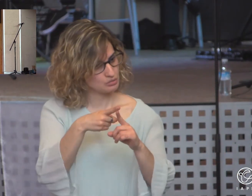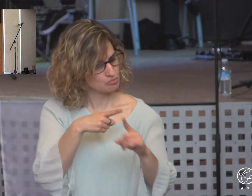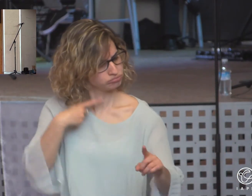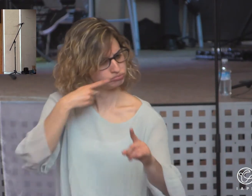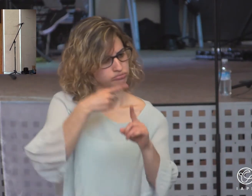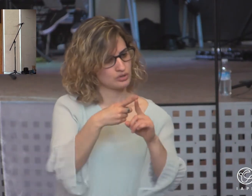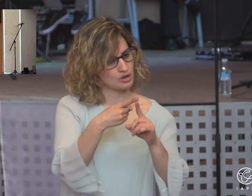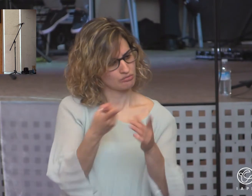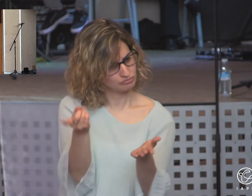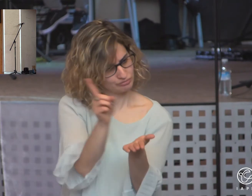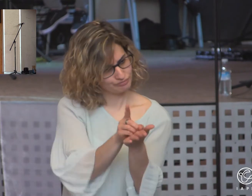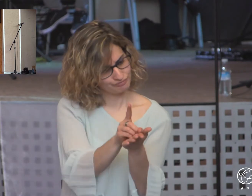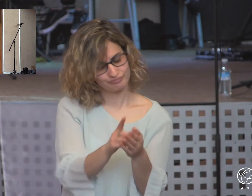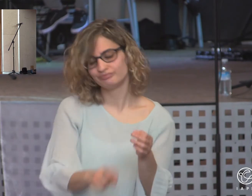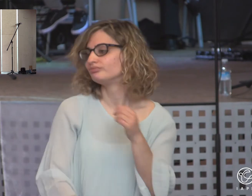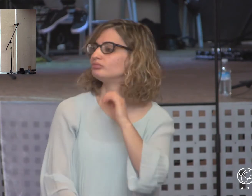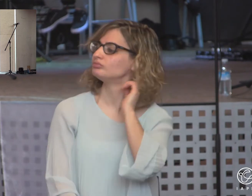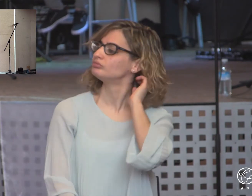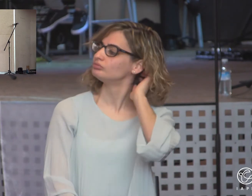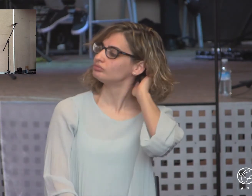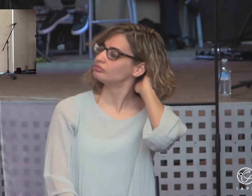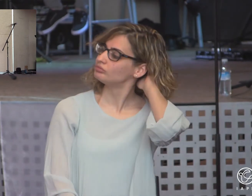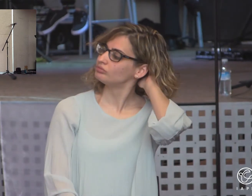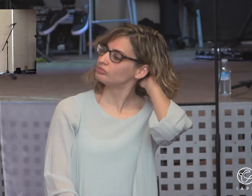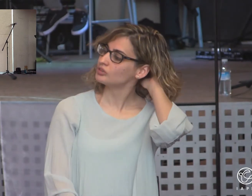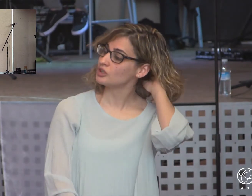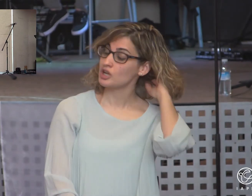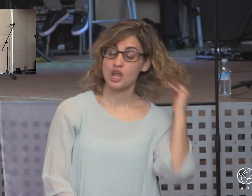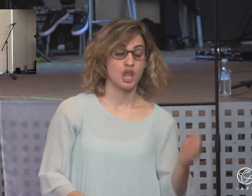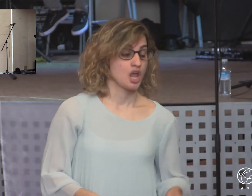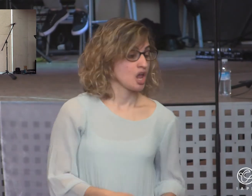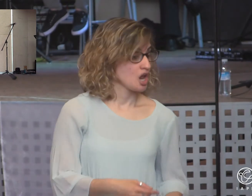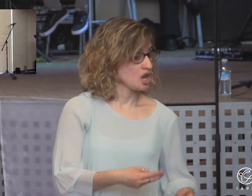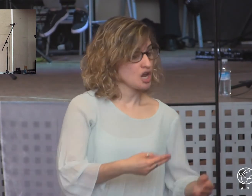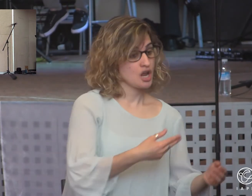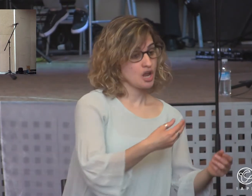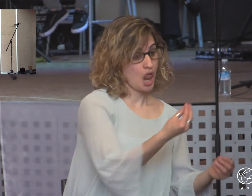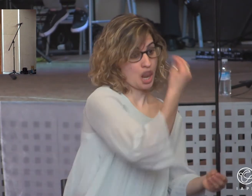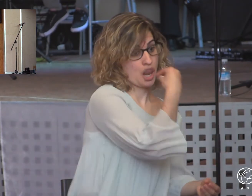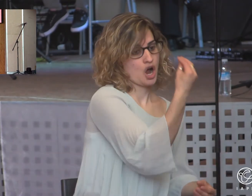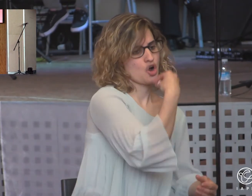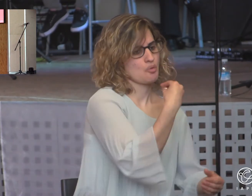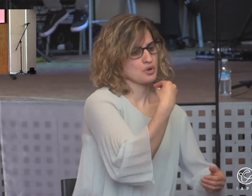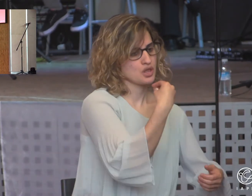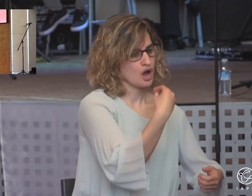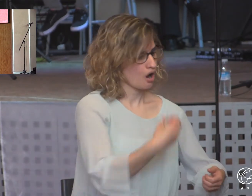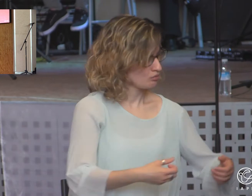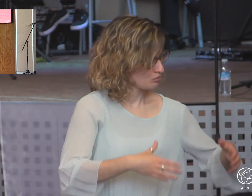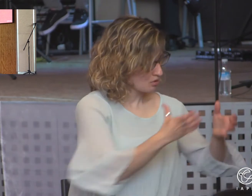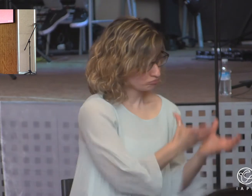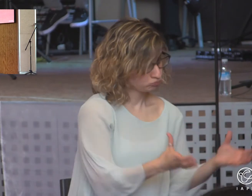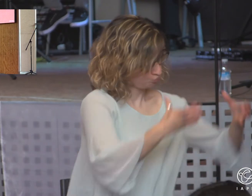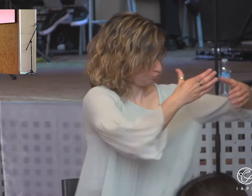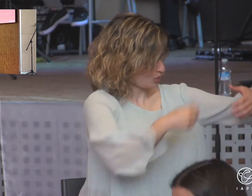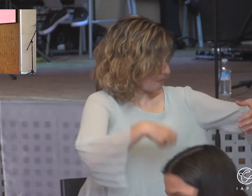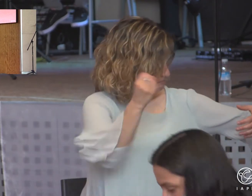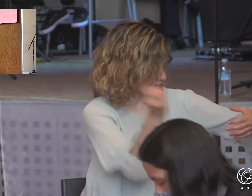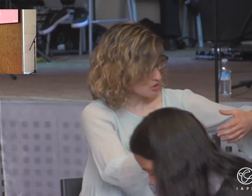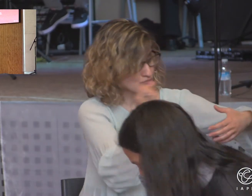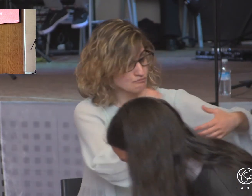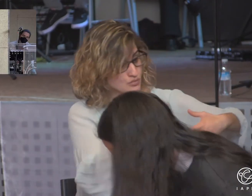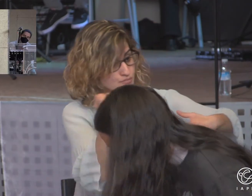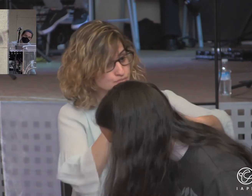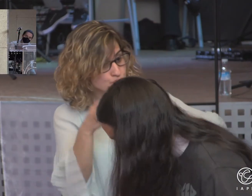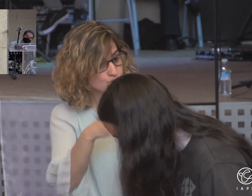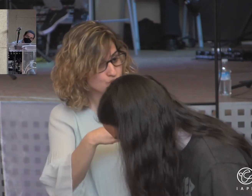¿Sabes cómo se llama eso? Milagro. Milagro. En memoria suya hay milagros.